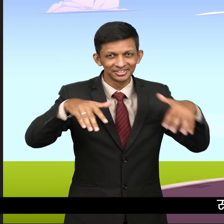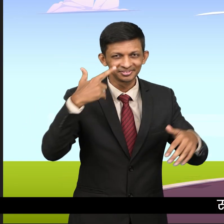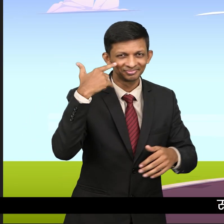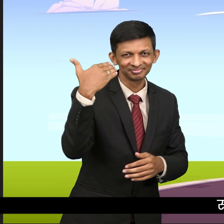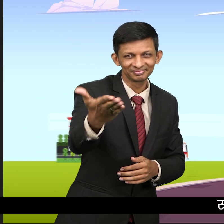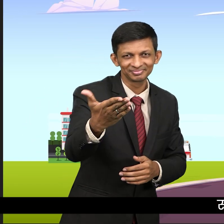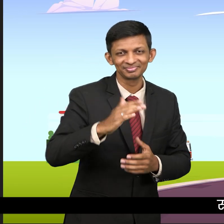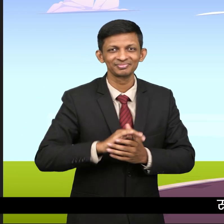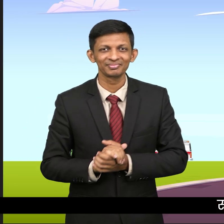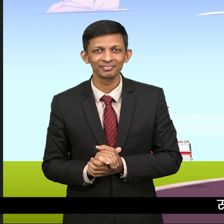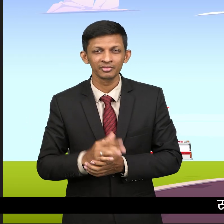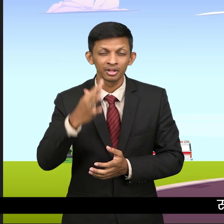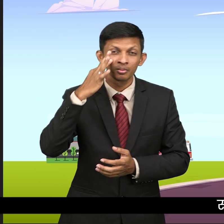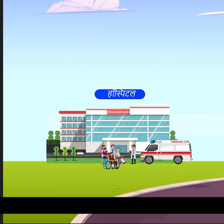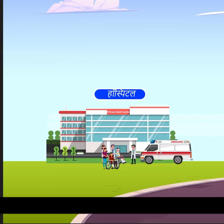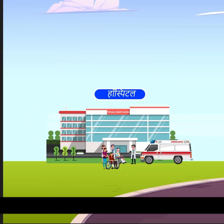संकल्पना नकाशा.